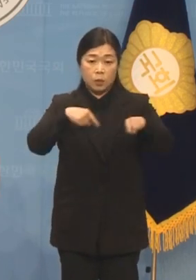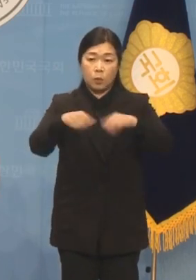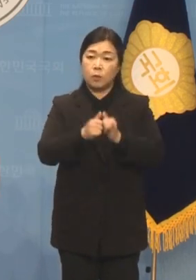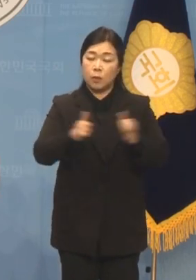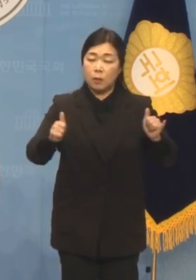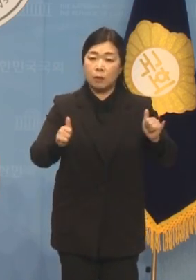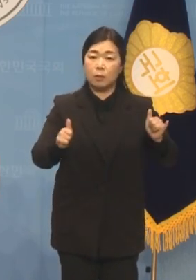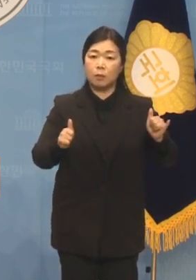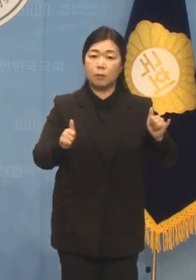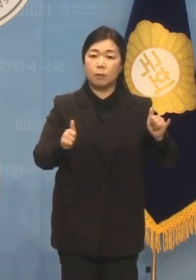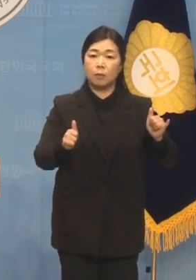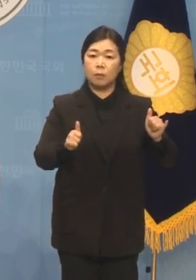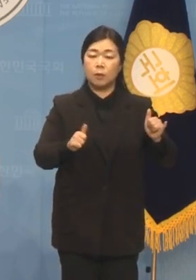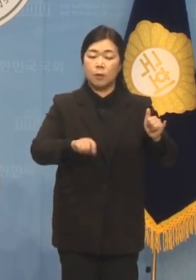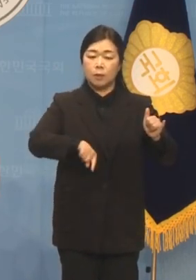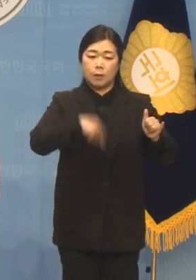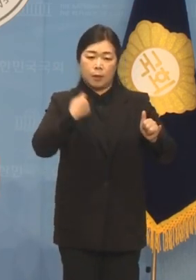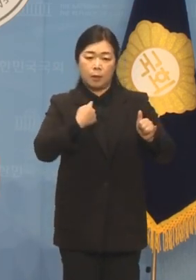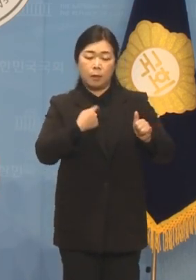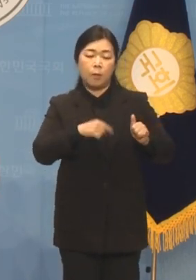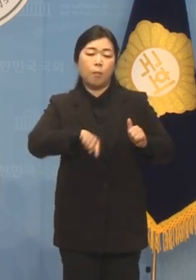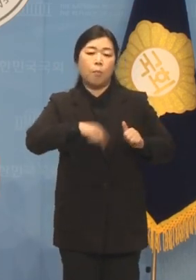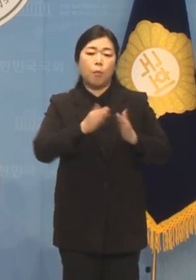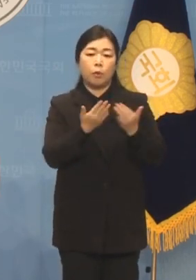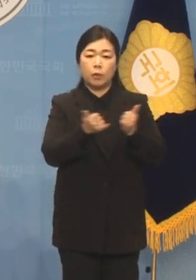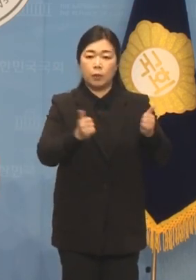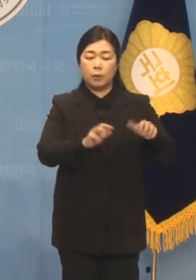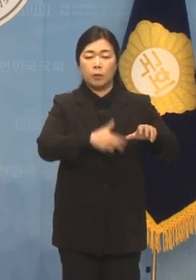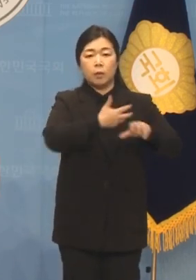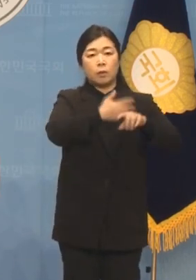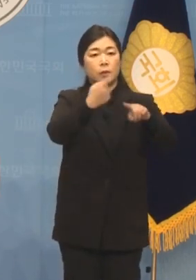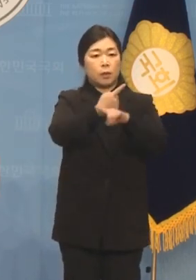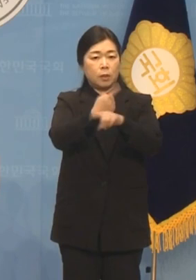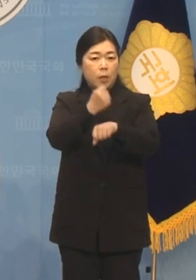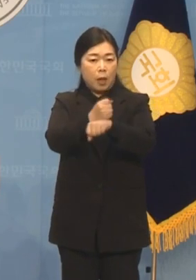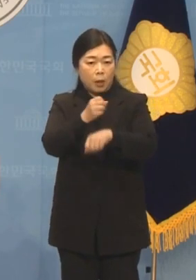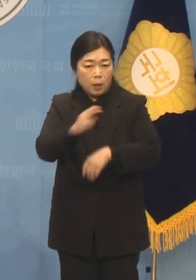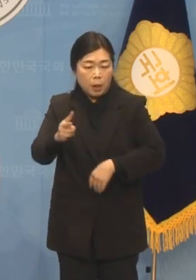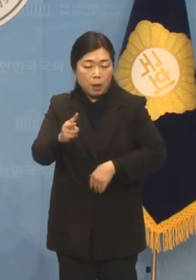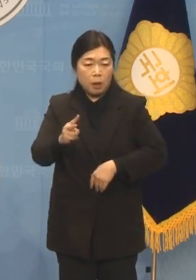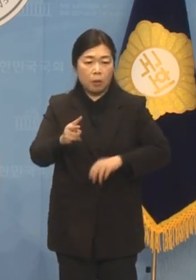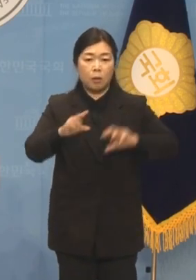공천혁명보다 더 국민들에게 공감받을 수 있지 않습니까?